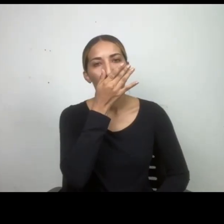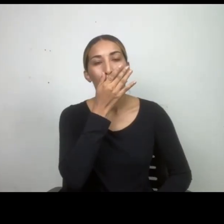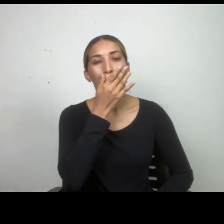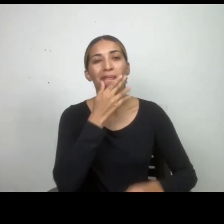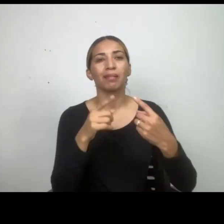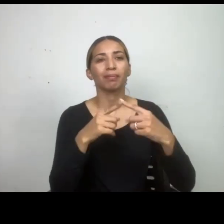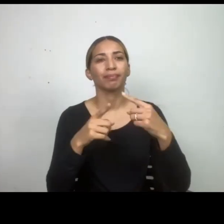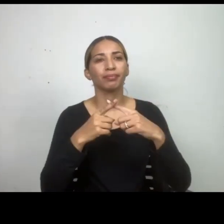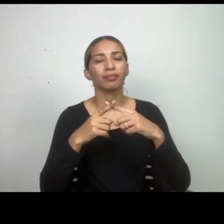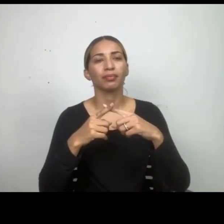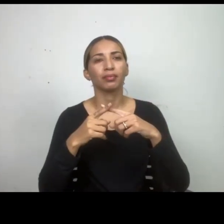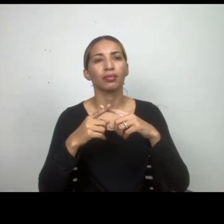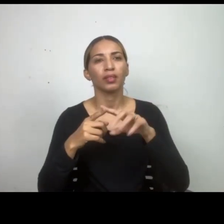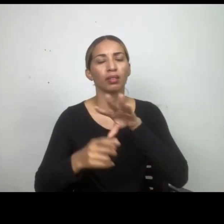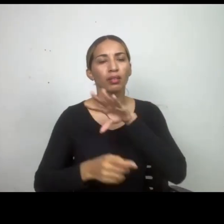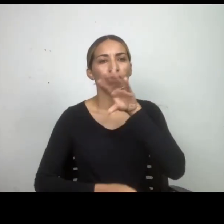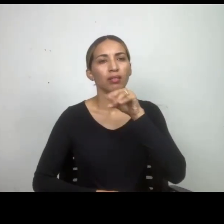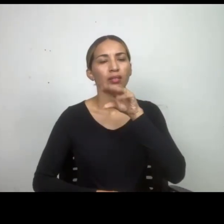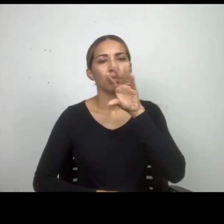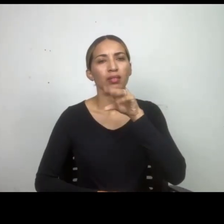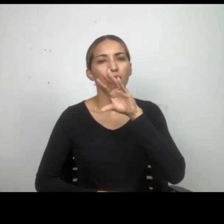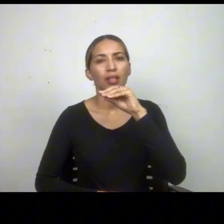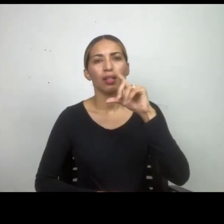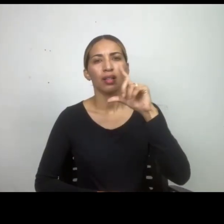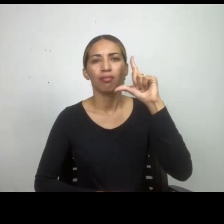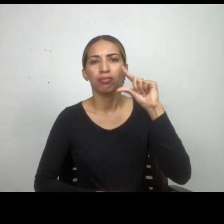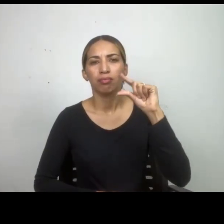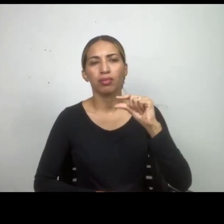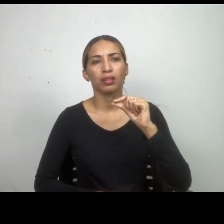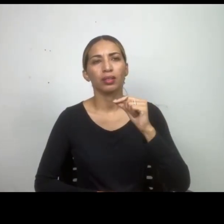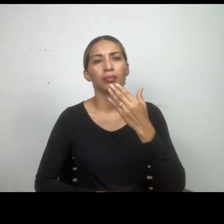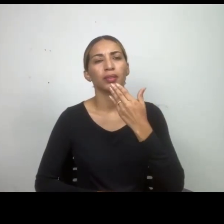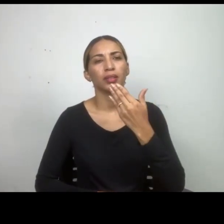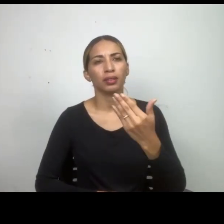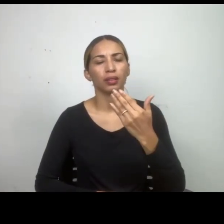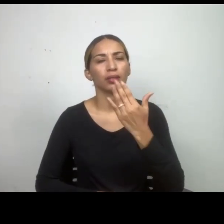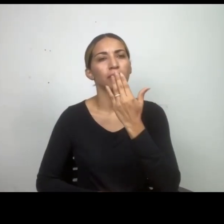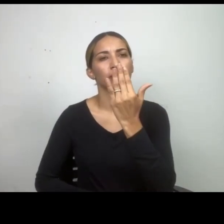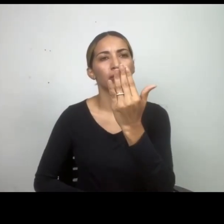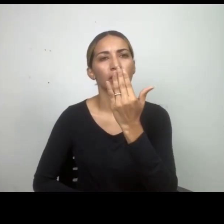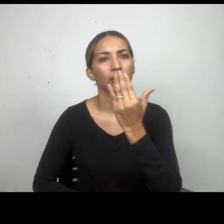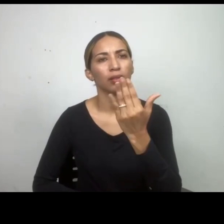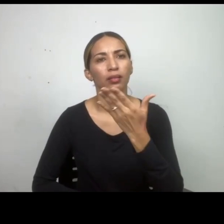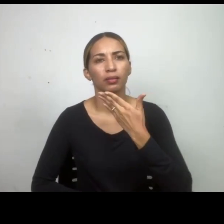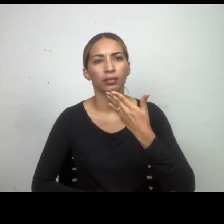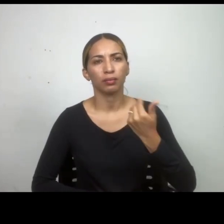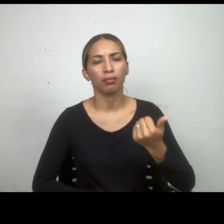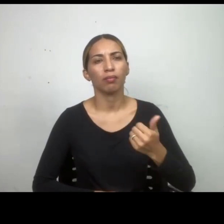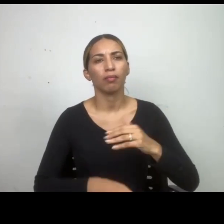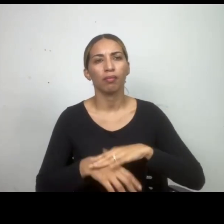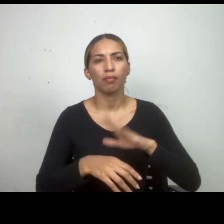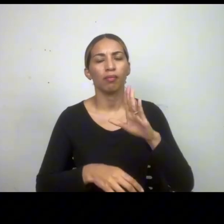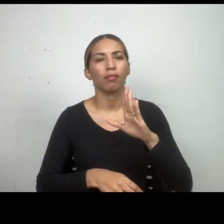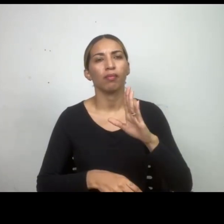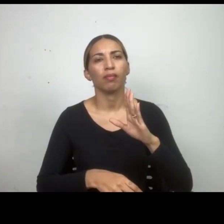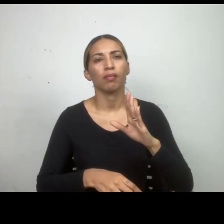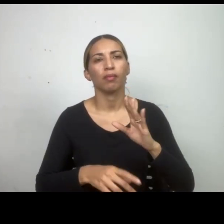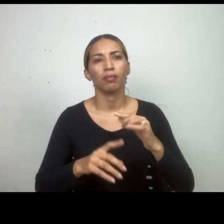se aproximar um pouquinho mais do microfone de onde você está falando, acho que o áudio vai melhorar um pouco. Fica um pouco